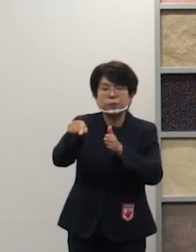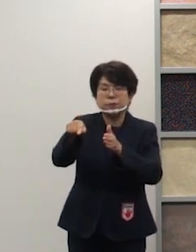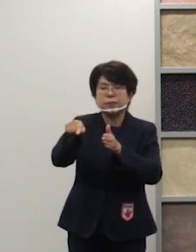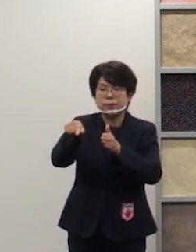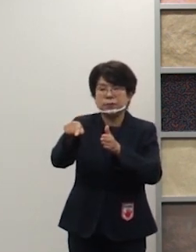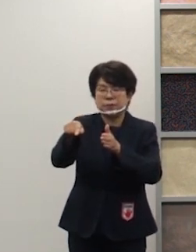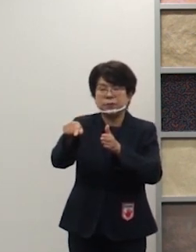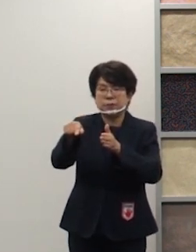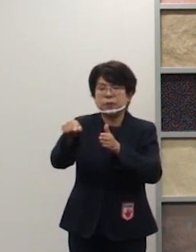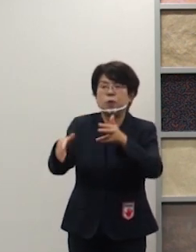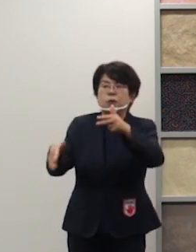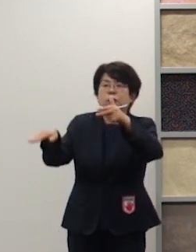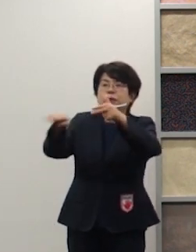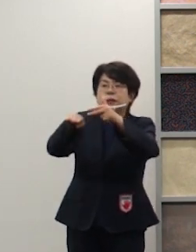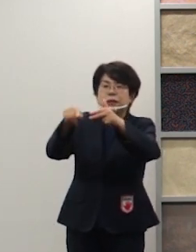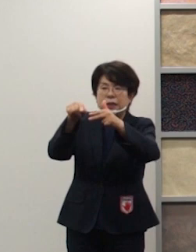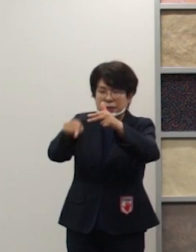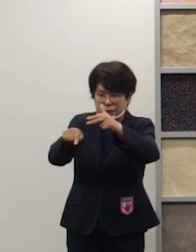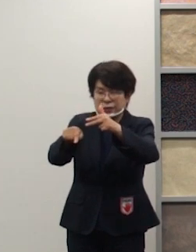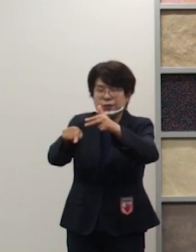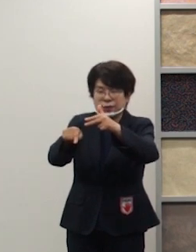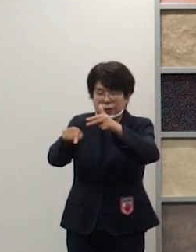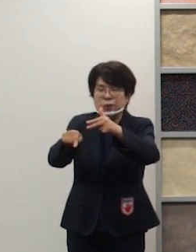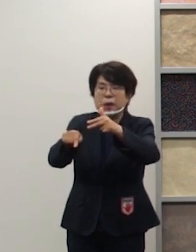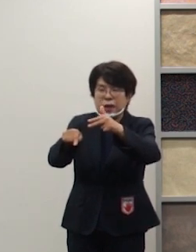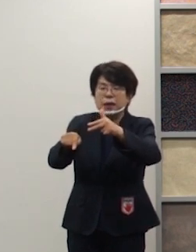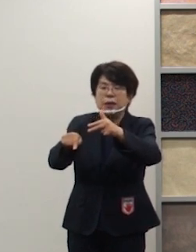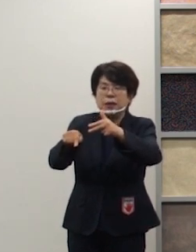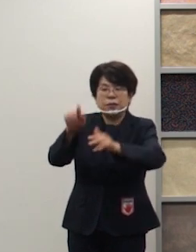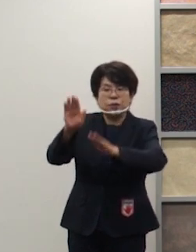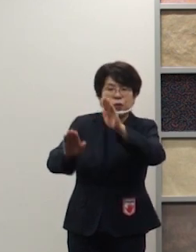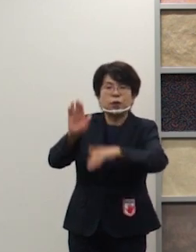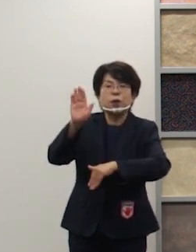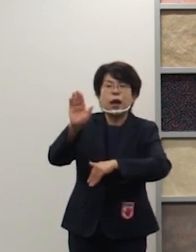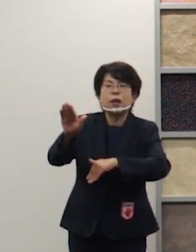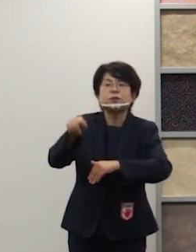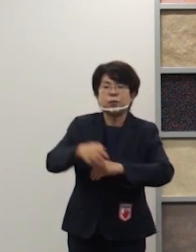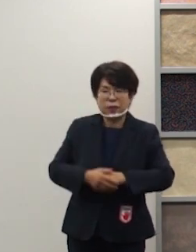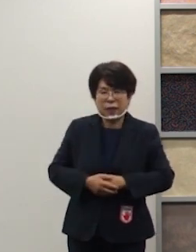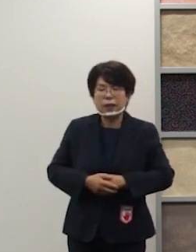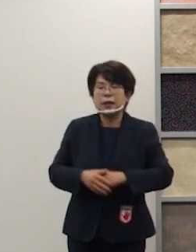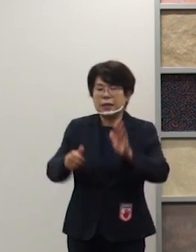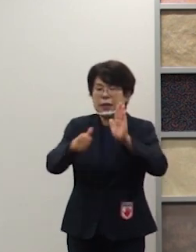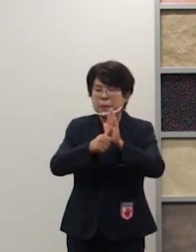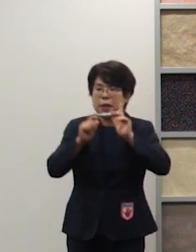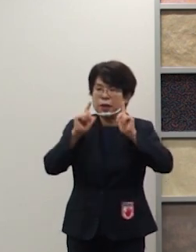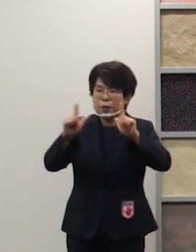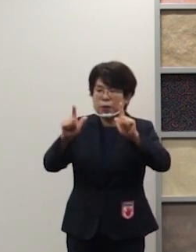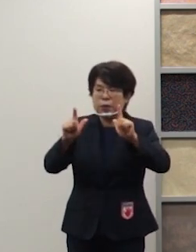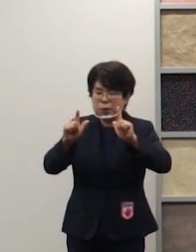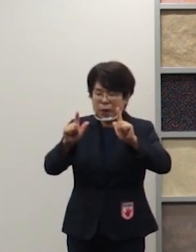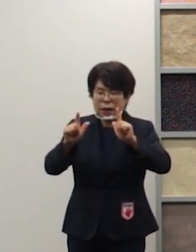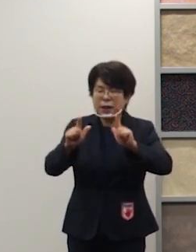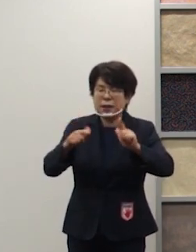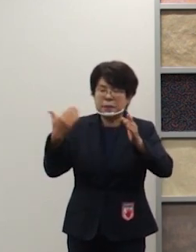ので、名前を伏せさせていただきたいと思いますが、県内のビジネスホテルですね。 ビジネスホテル、